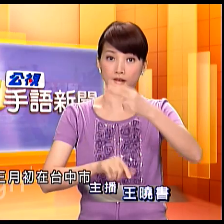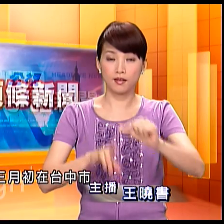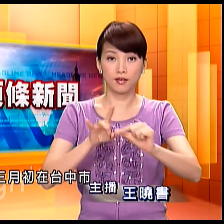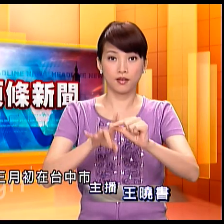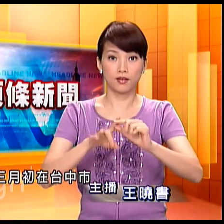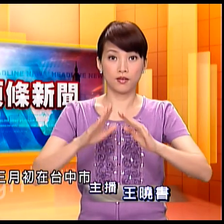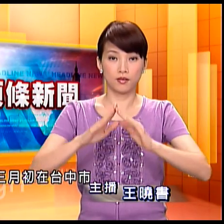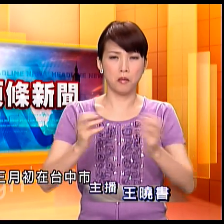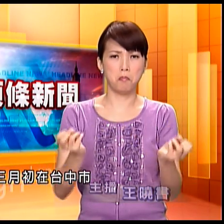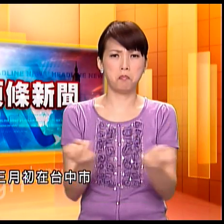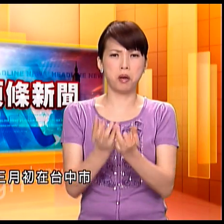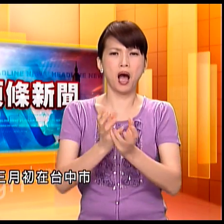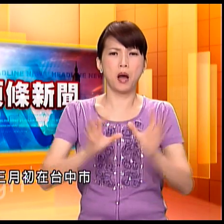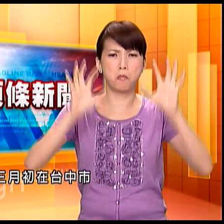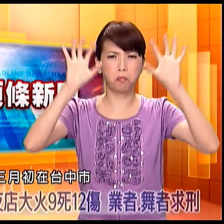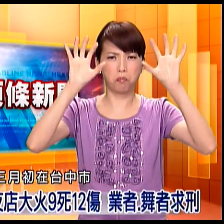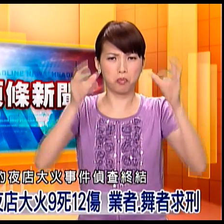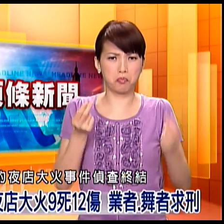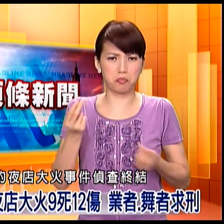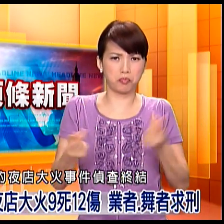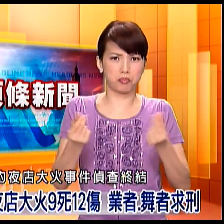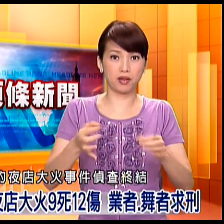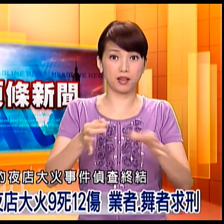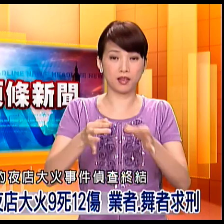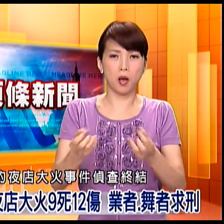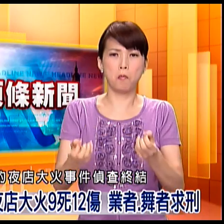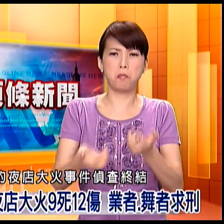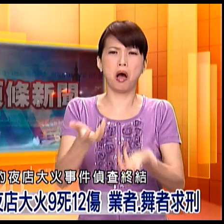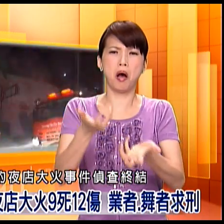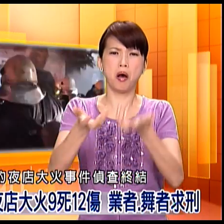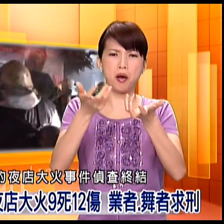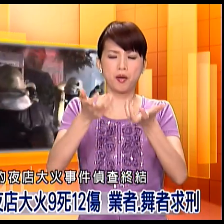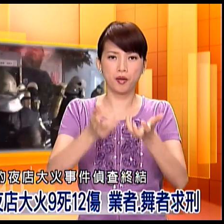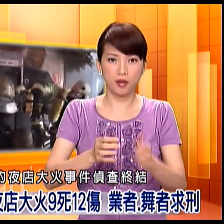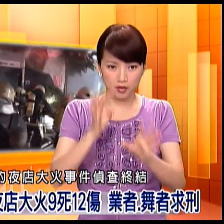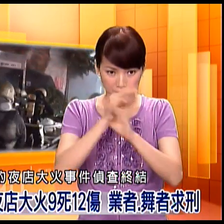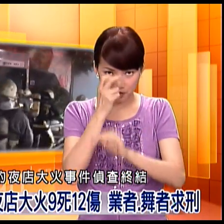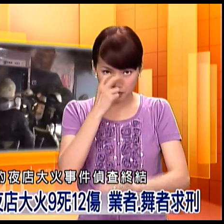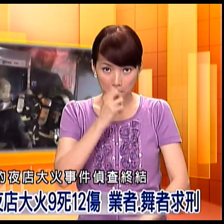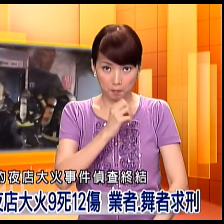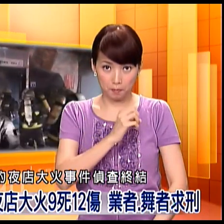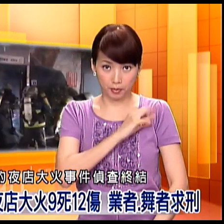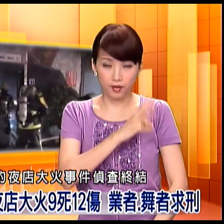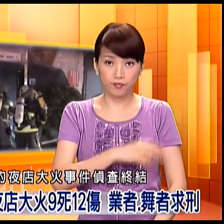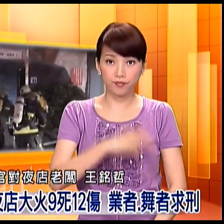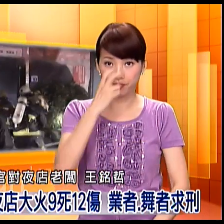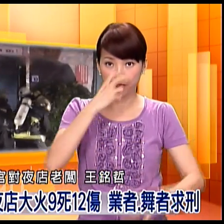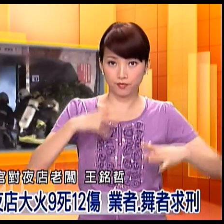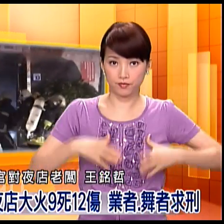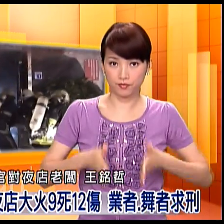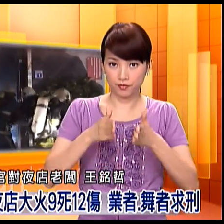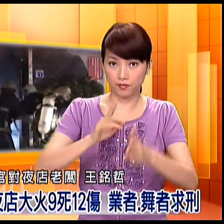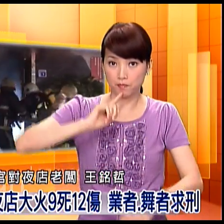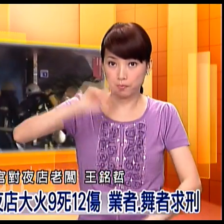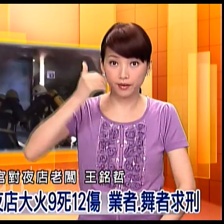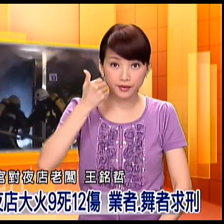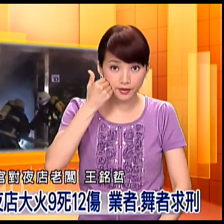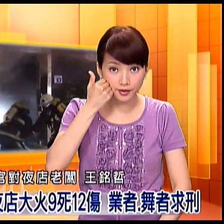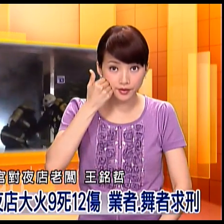针对三月初在台中市发生的夜店大火事件侦查终结，检察官对夜店老板王